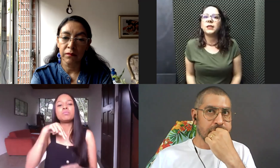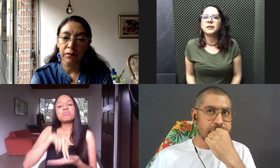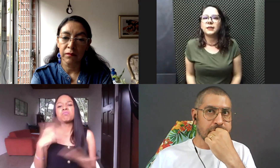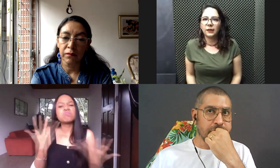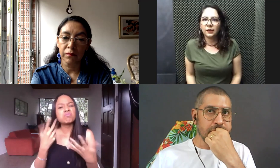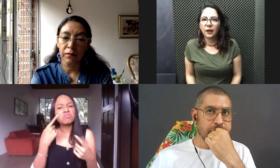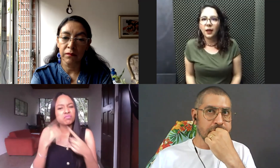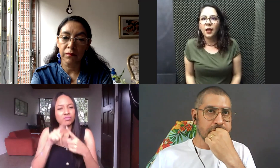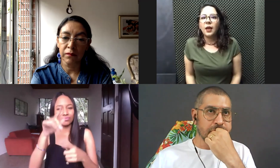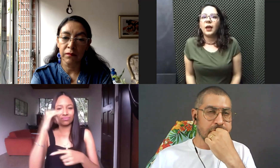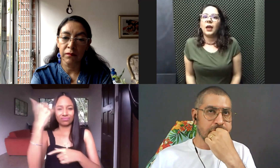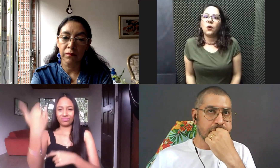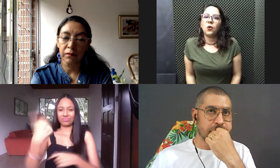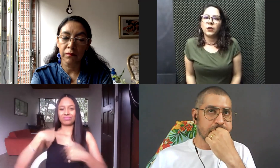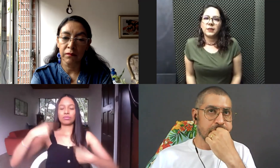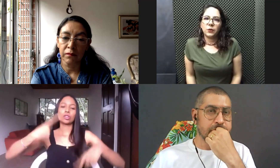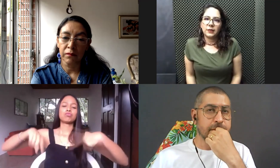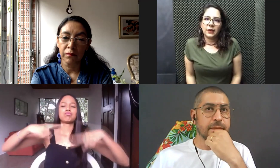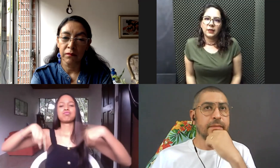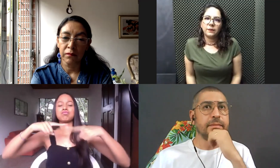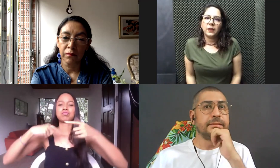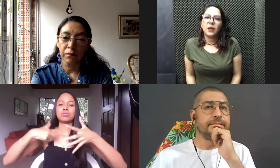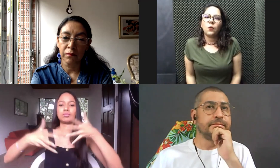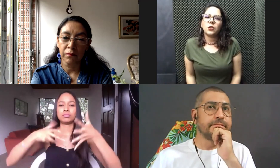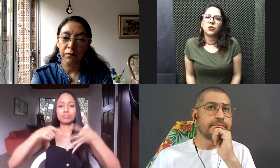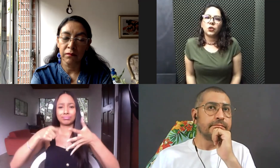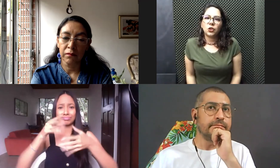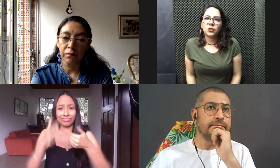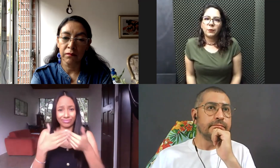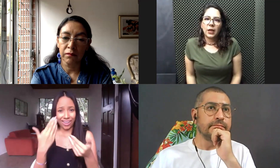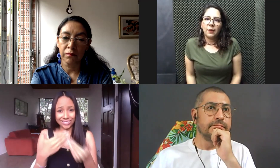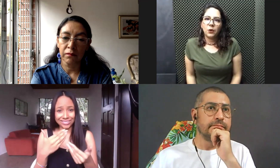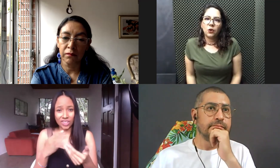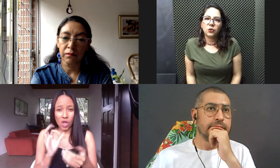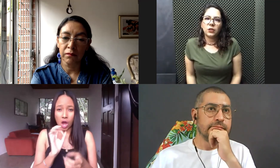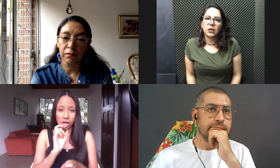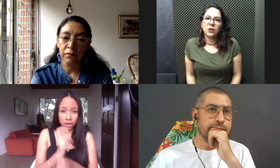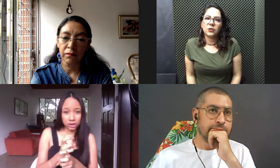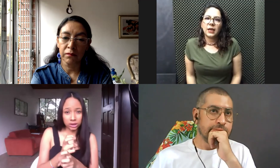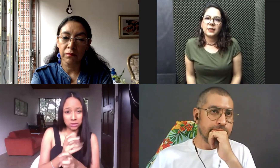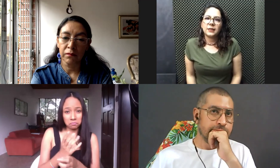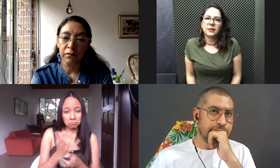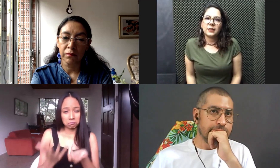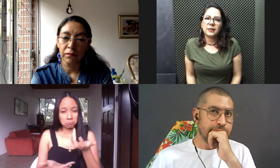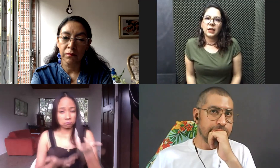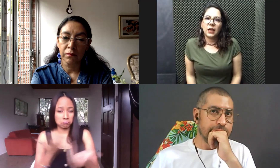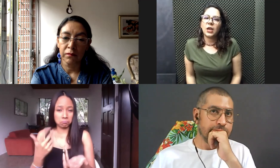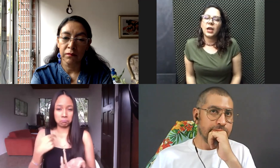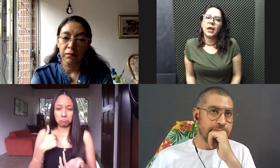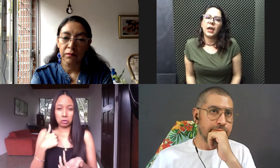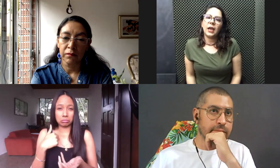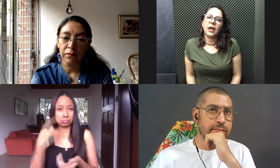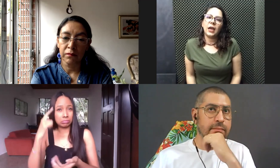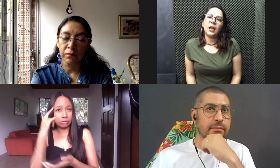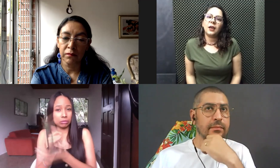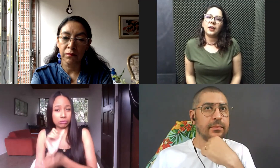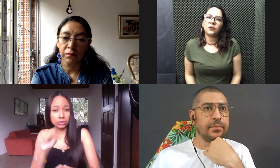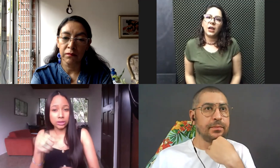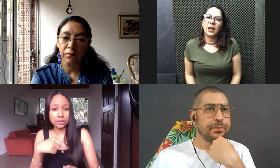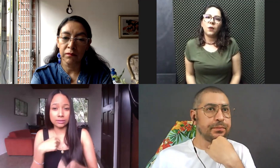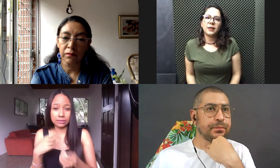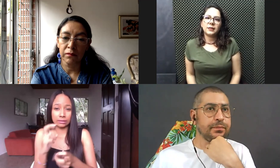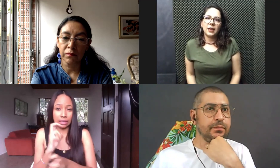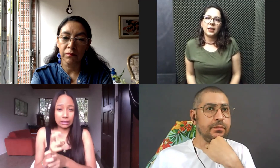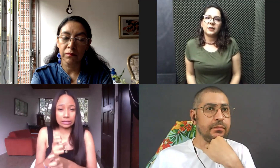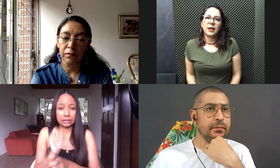muy distinta con lo que se muestra allí. Cuando nosotros, por ejemplo, en los contenidos que hacemos, que son en